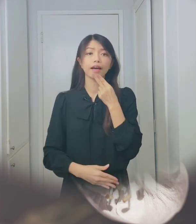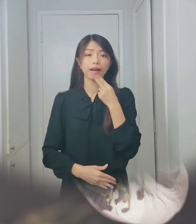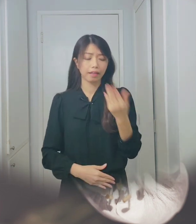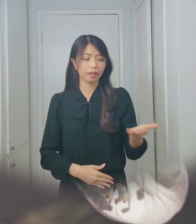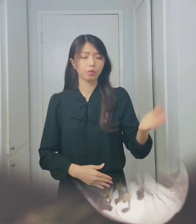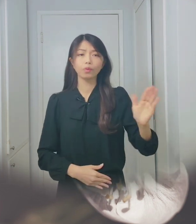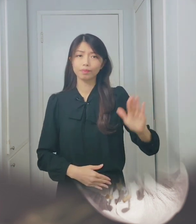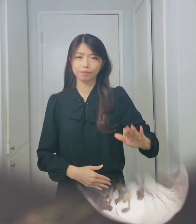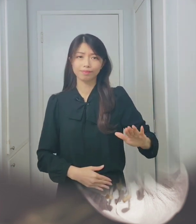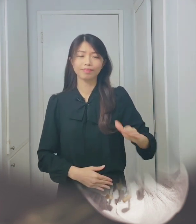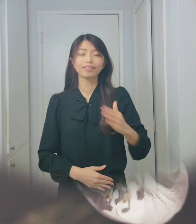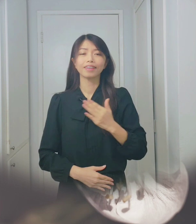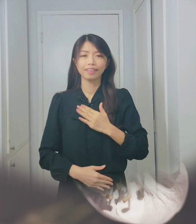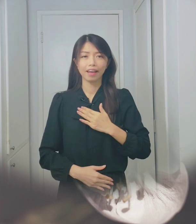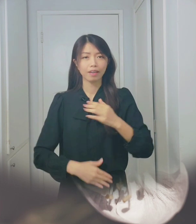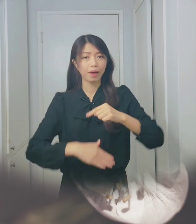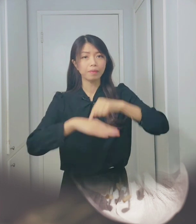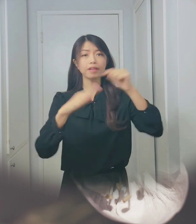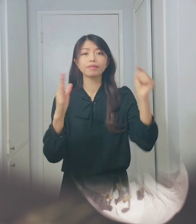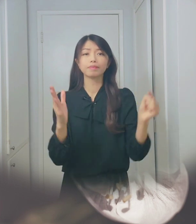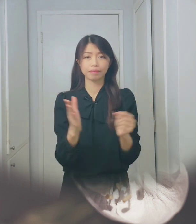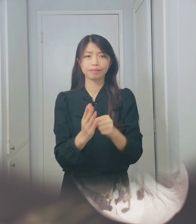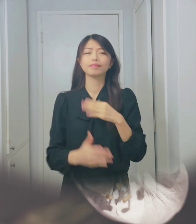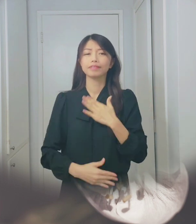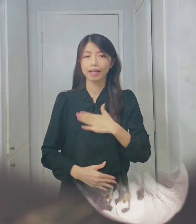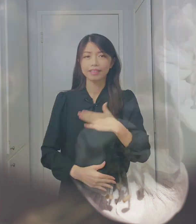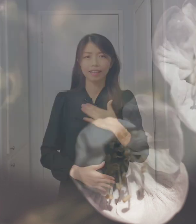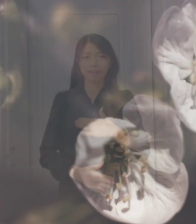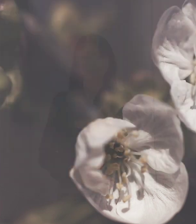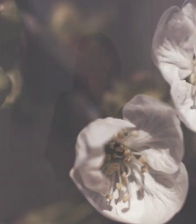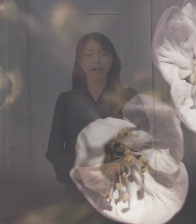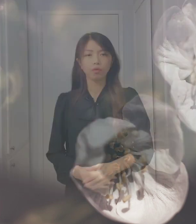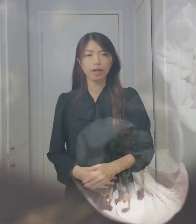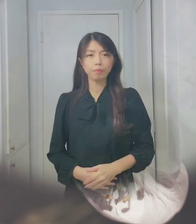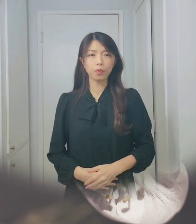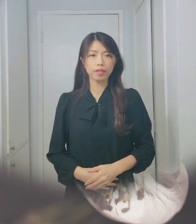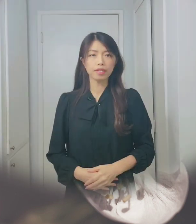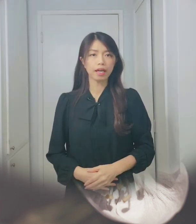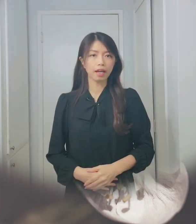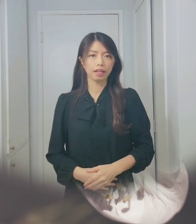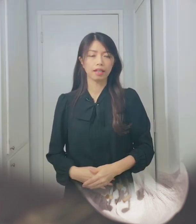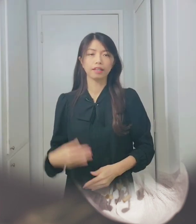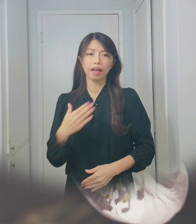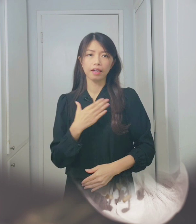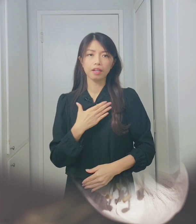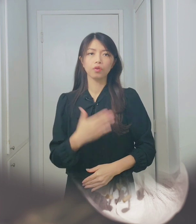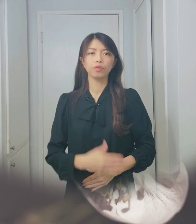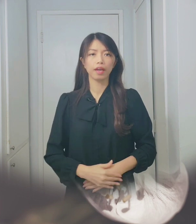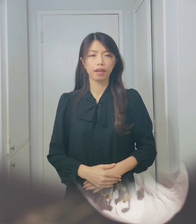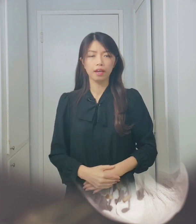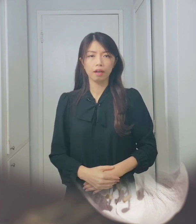말하지 않아도 나의 마음을 아시네. 날 위해 보이신 사랑에.